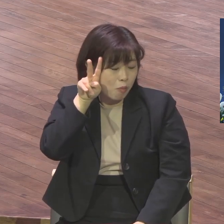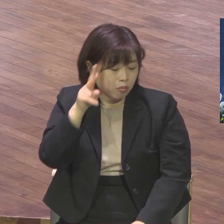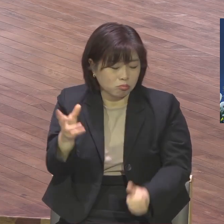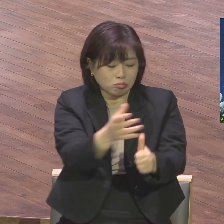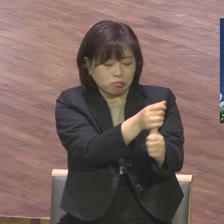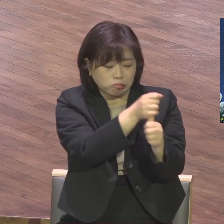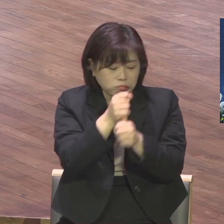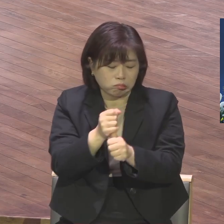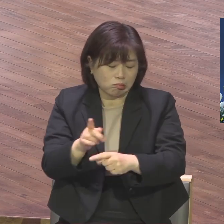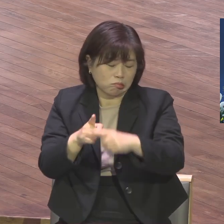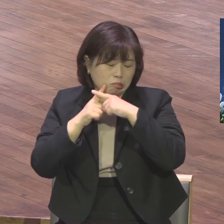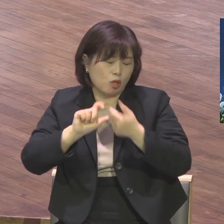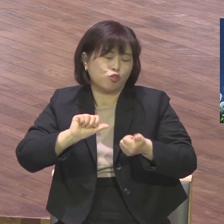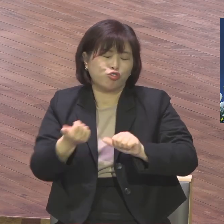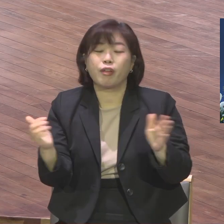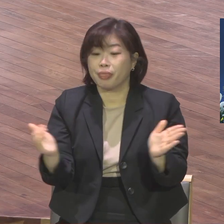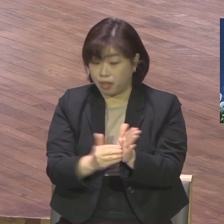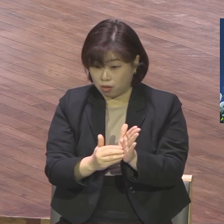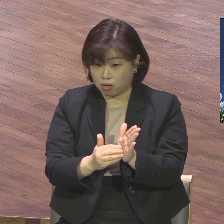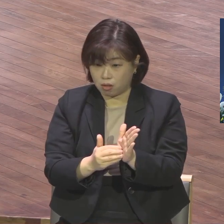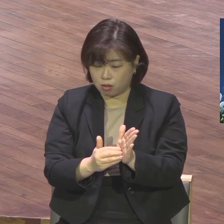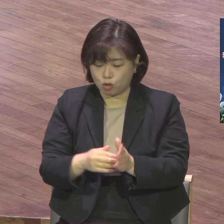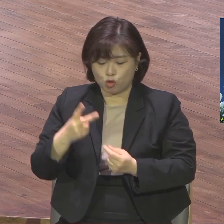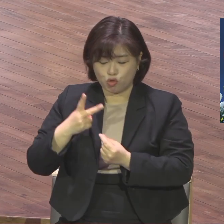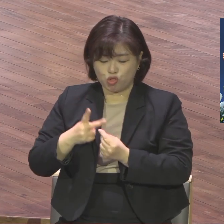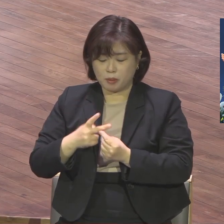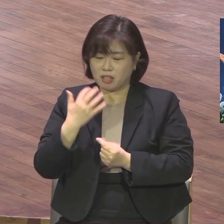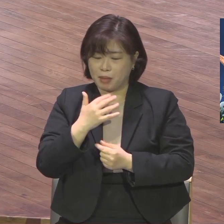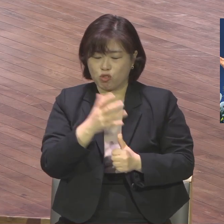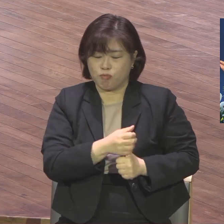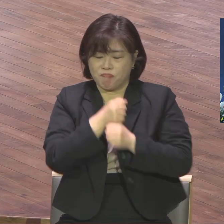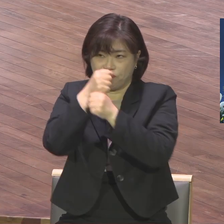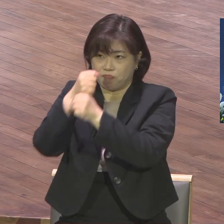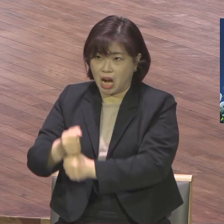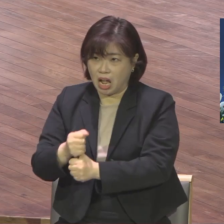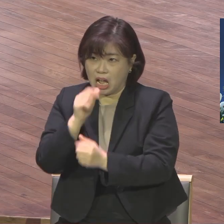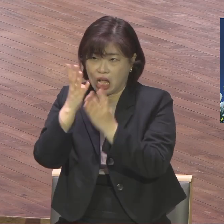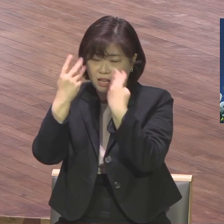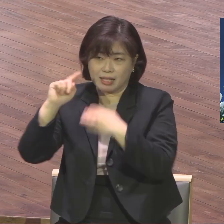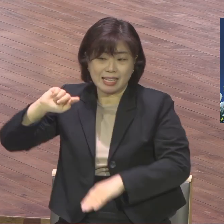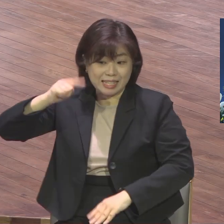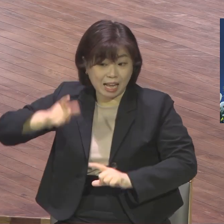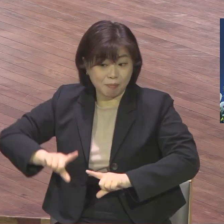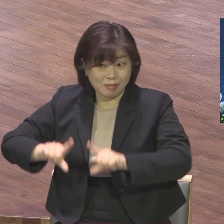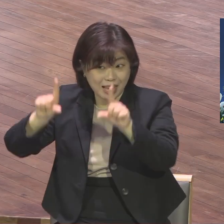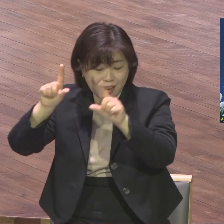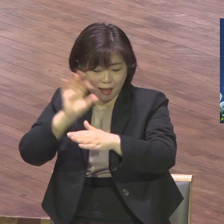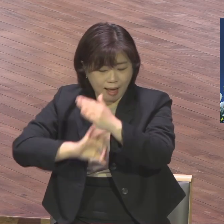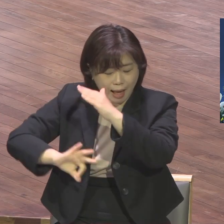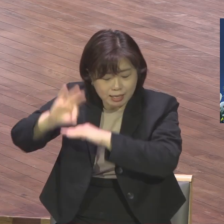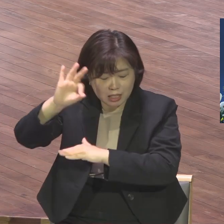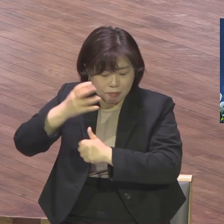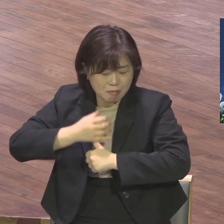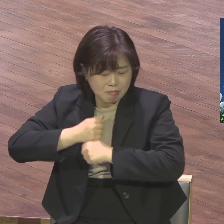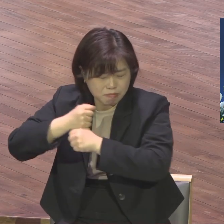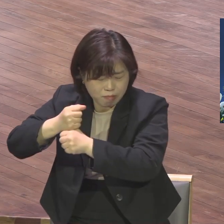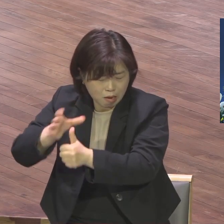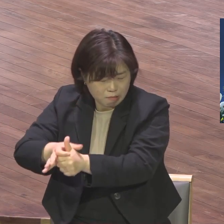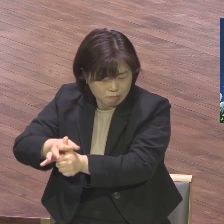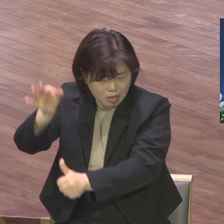차례입니다. 베드로가 이제 순교를 당해야 되는데 베드로가 다음날 순교, 다음날 사형이요.